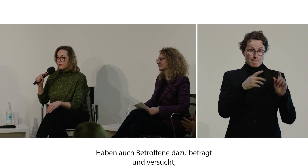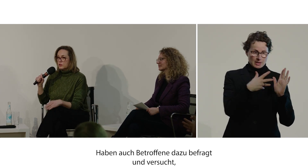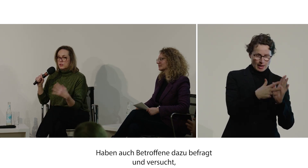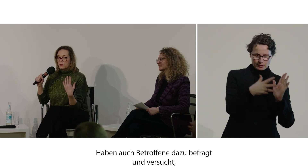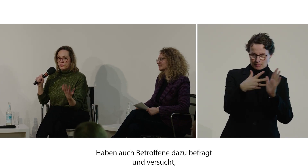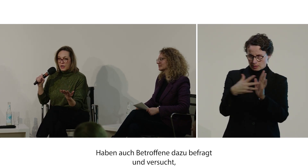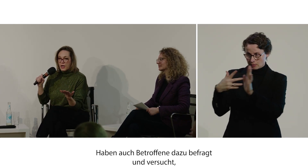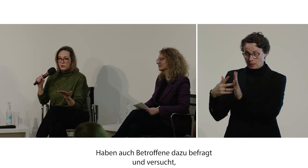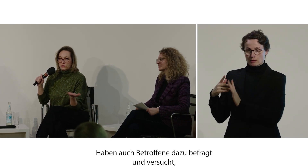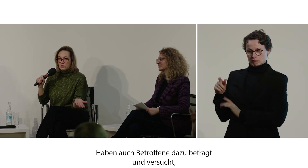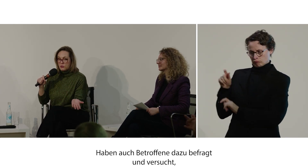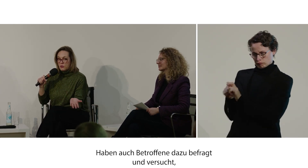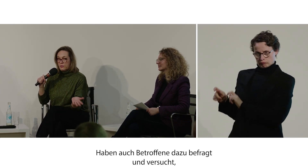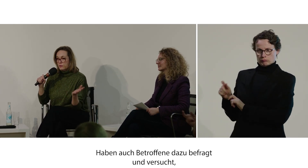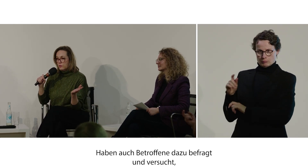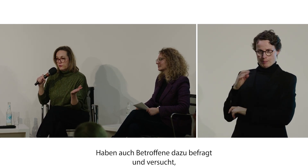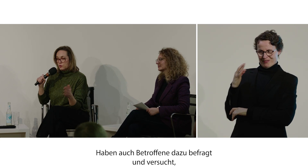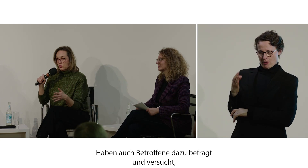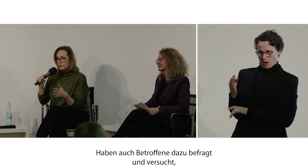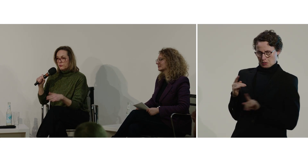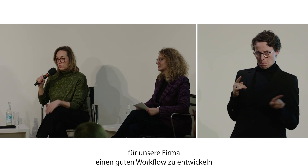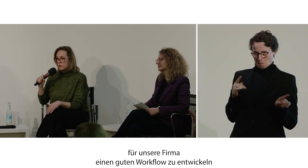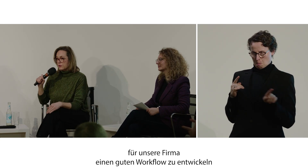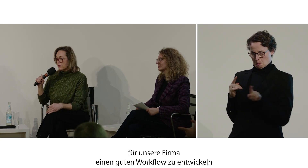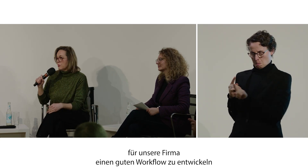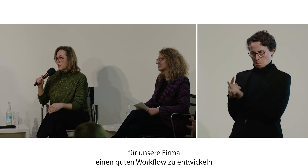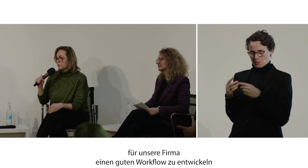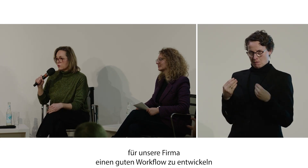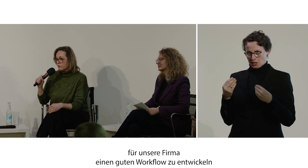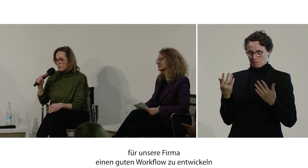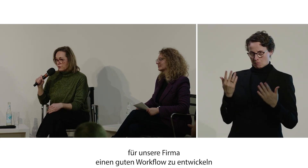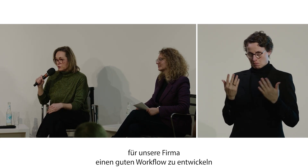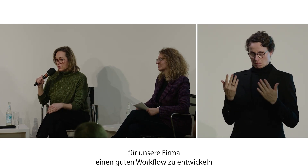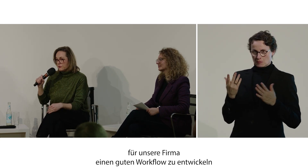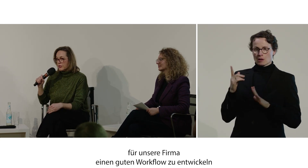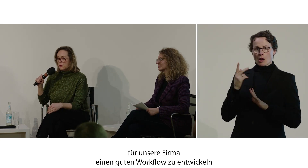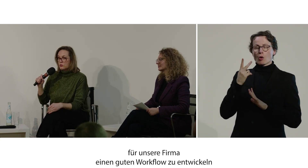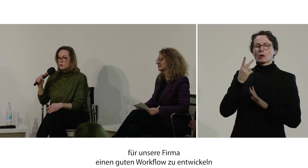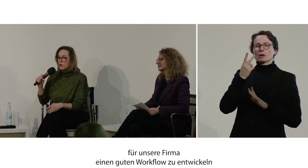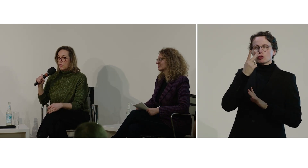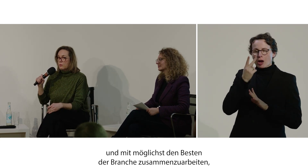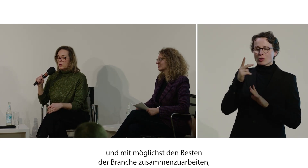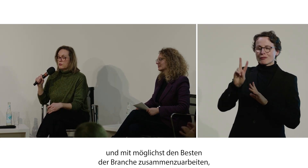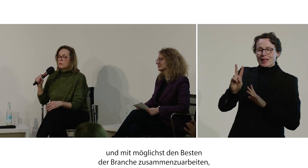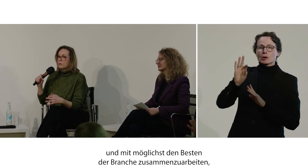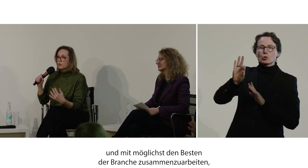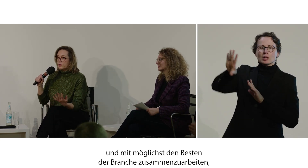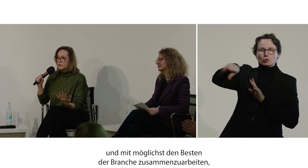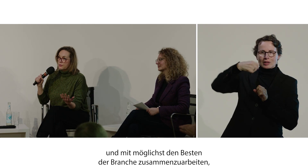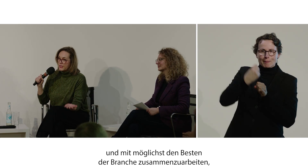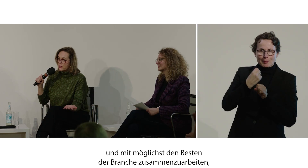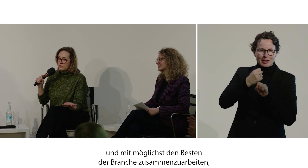Betroffene dazu befragt und versucht, für unsere Firma einen guten Workflow zu entwickeln und mit